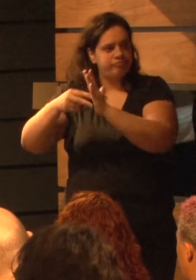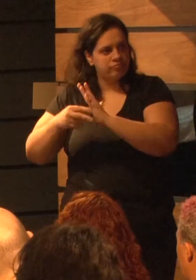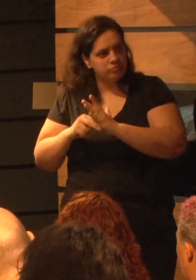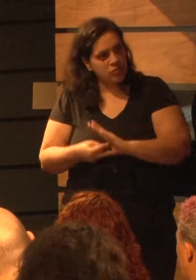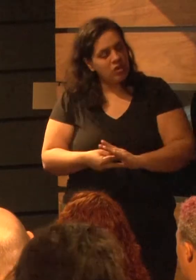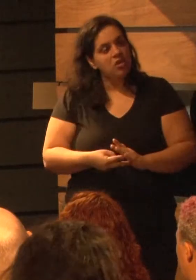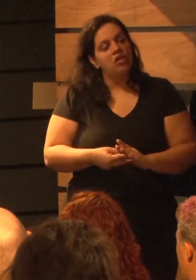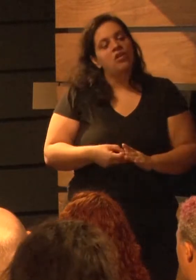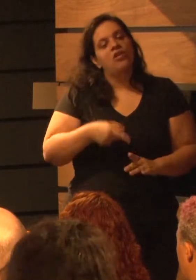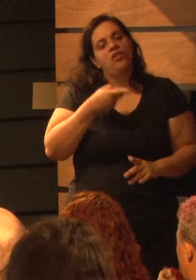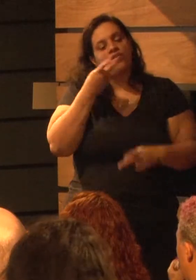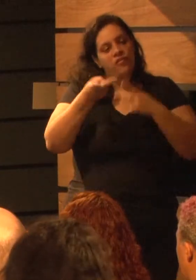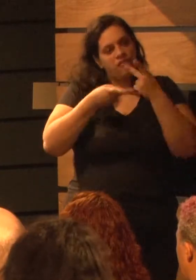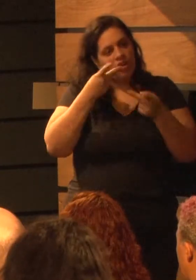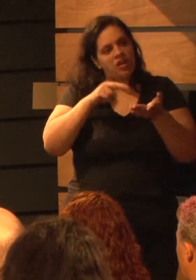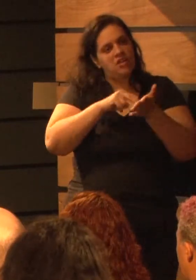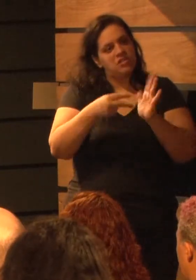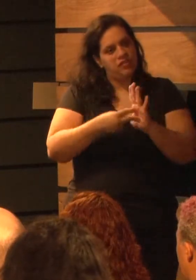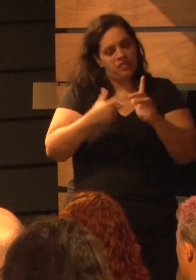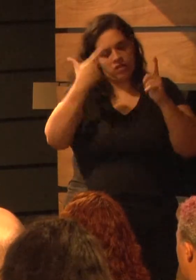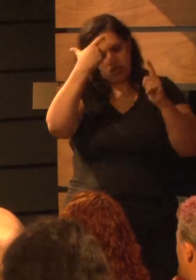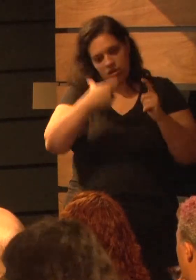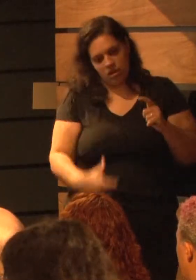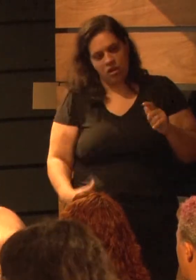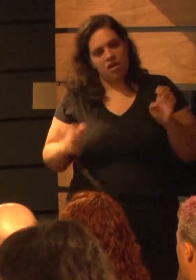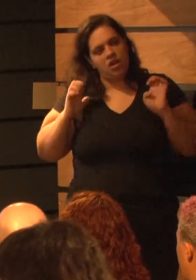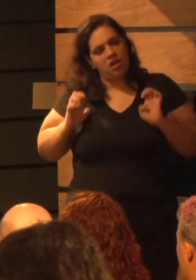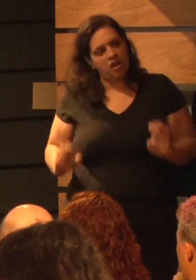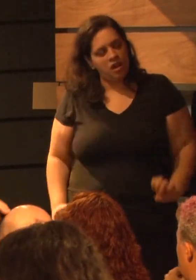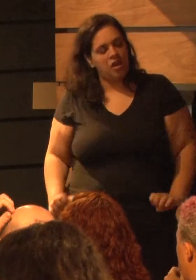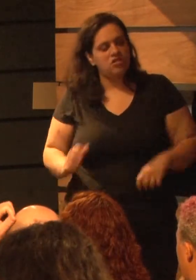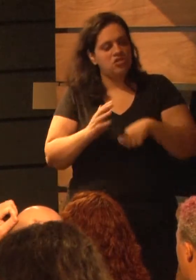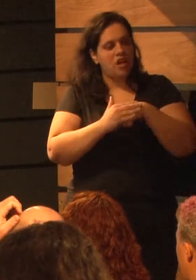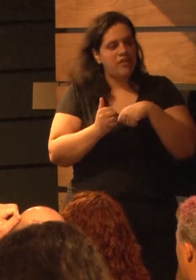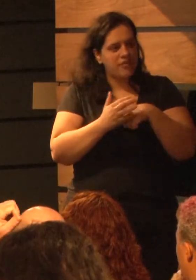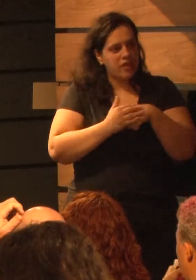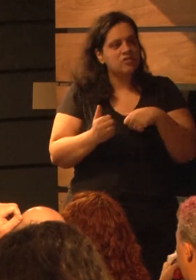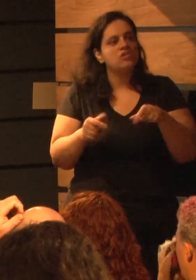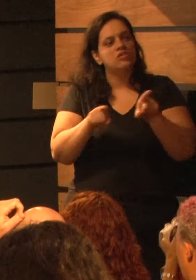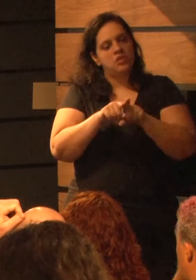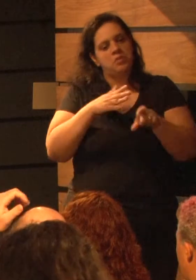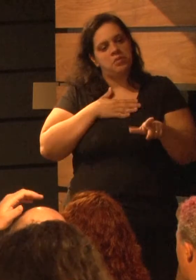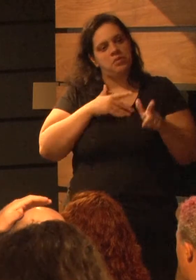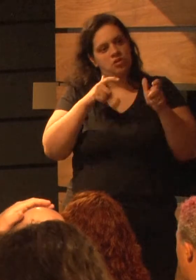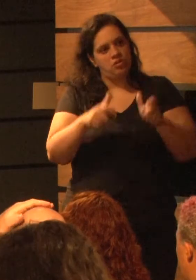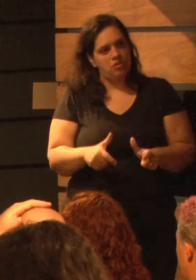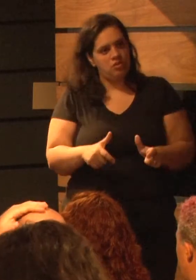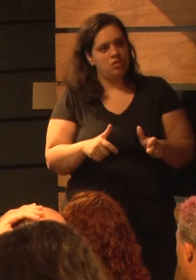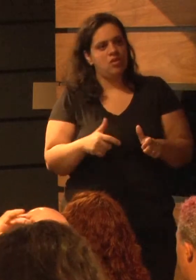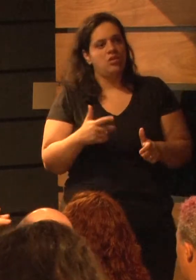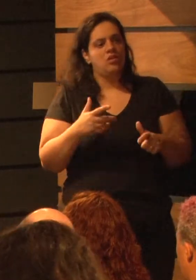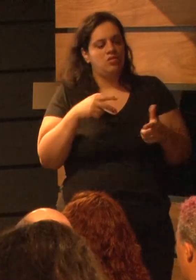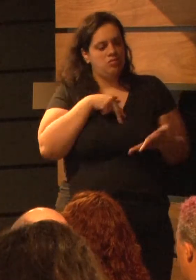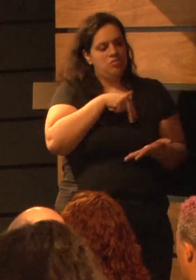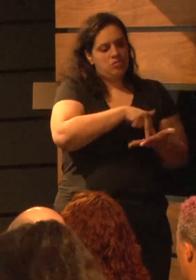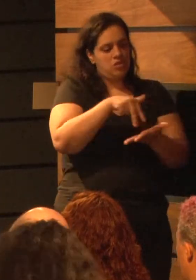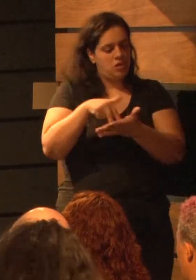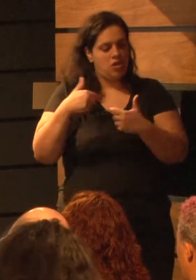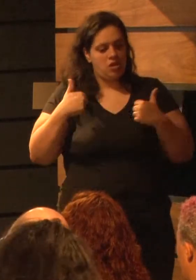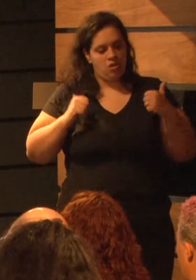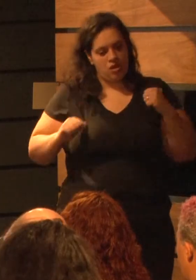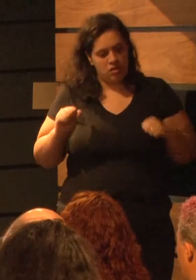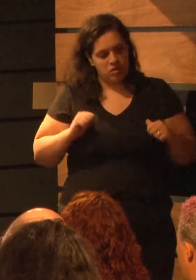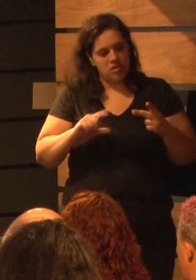a fala como atitude, como ética, como afeto, e meu lugar também, os lugares que eu ocupo, né? Eu sou atriz, eu